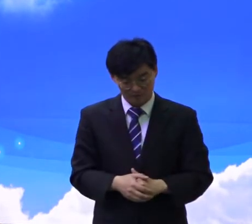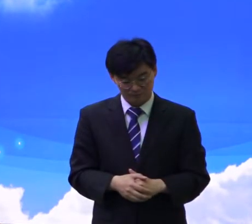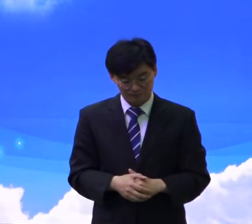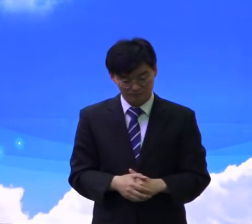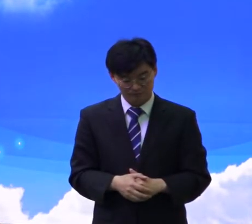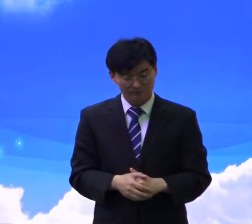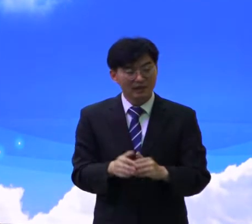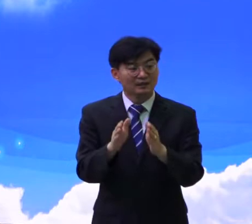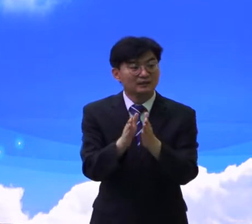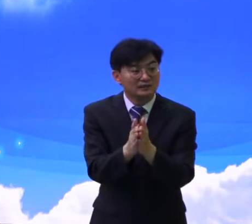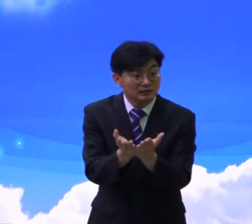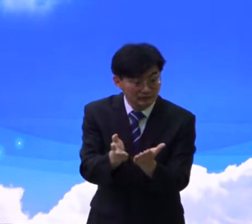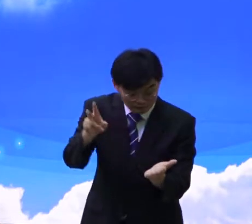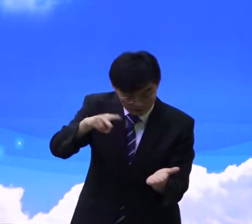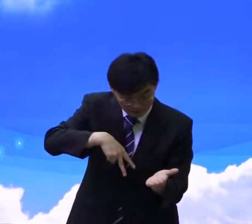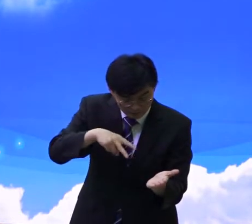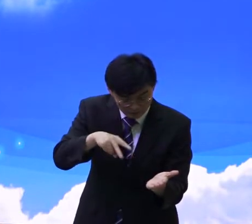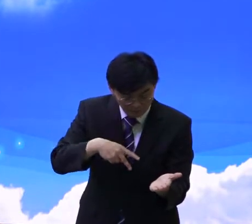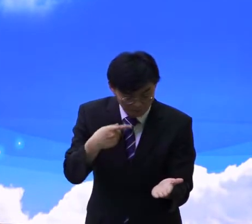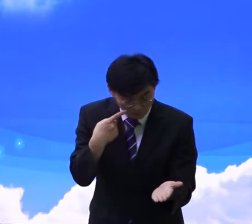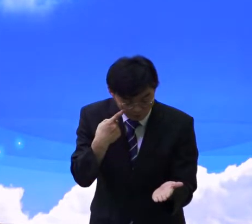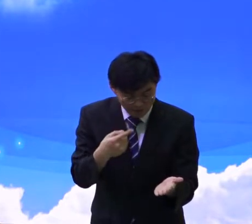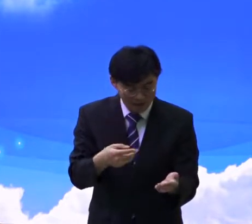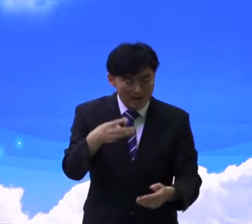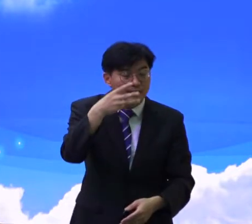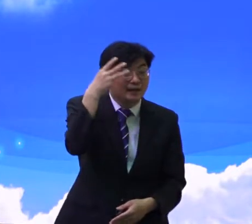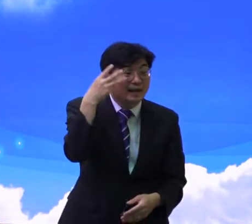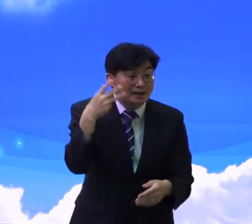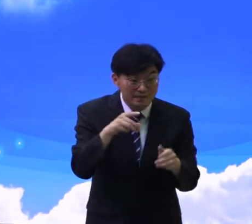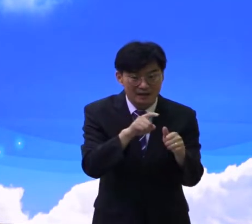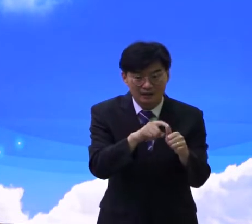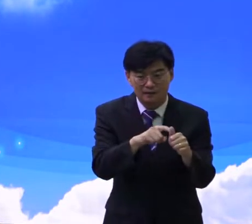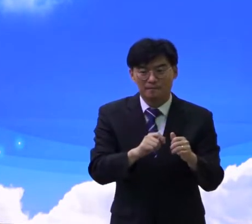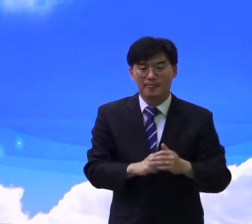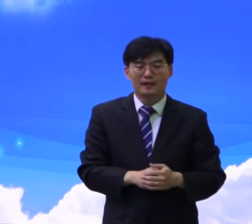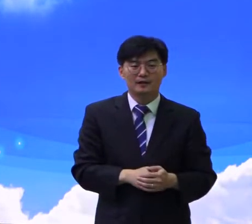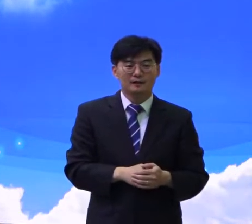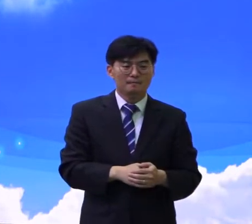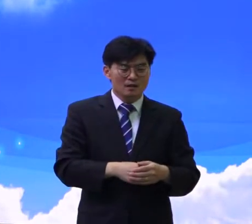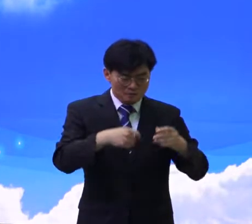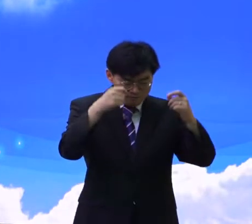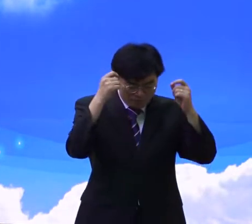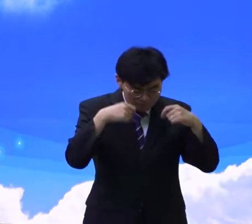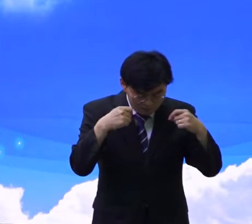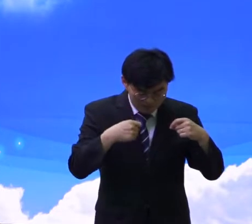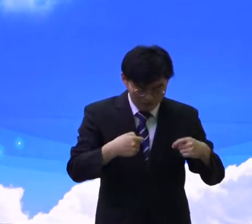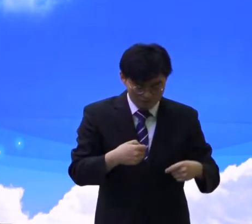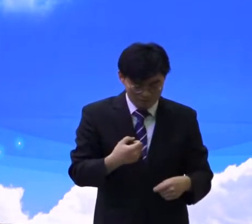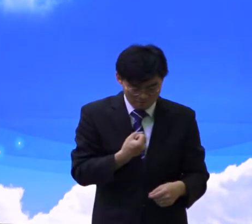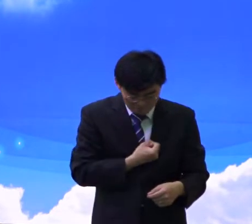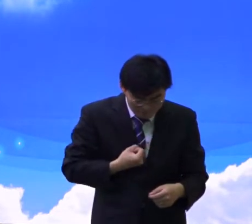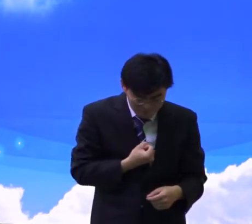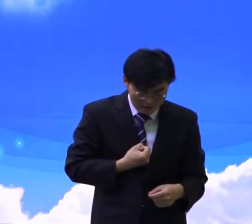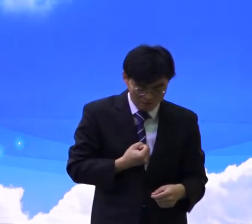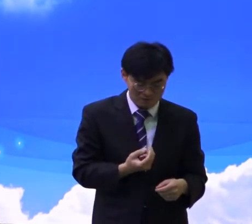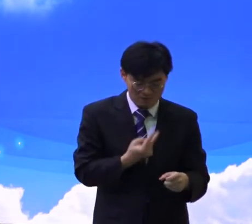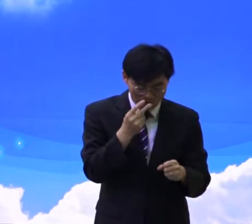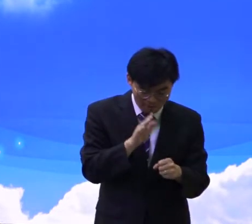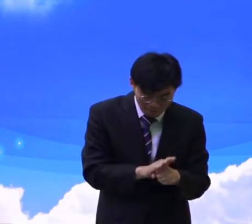예레미야의 상태도 그렇기 때문입니다. 예레미야가 한 것처럼 용기를 내어서 하나님께로 나아가시면